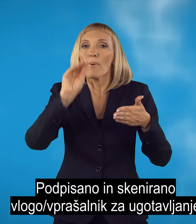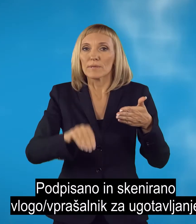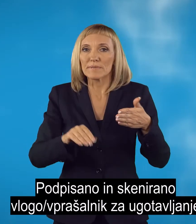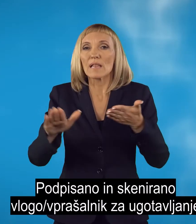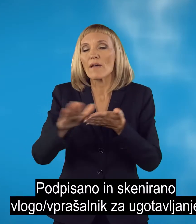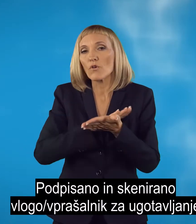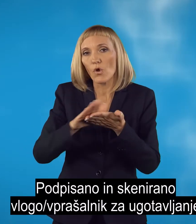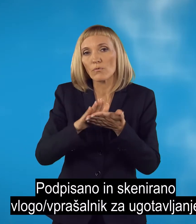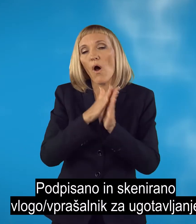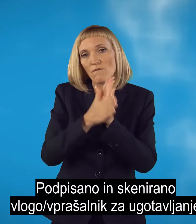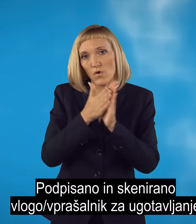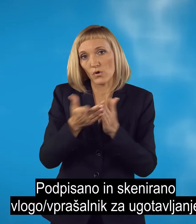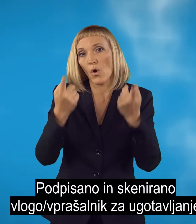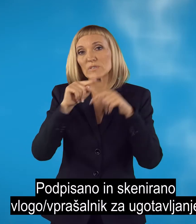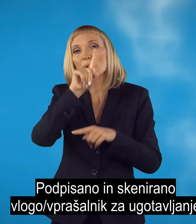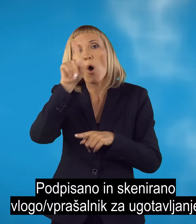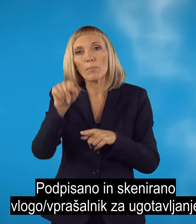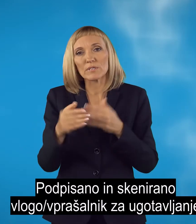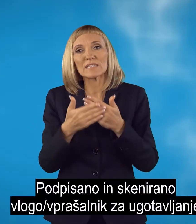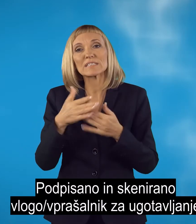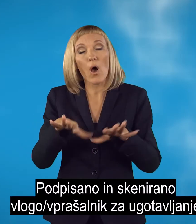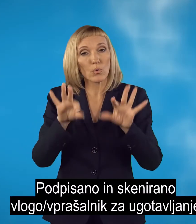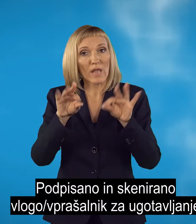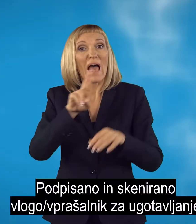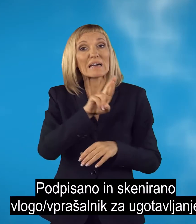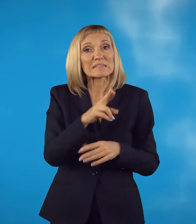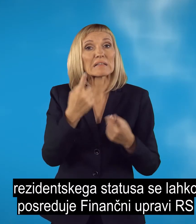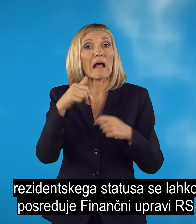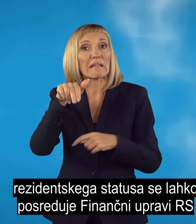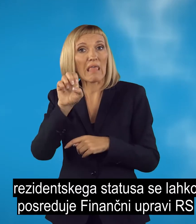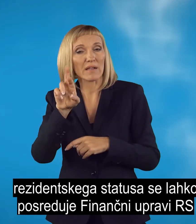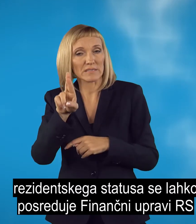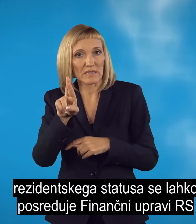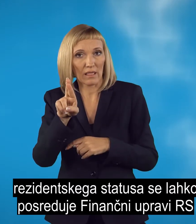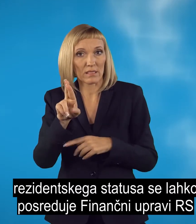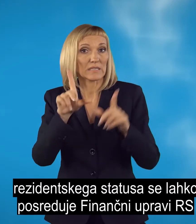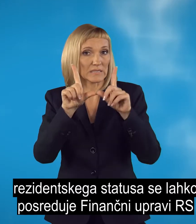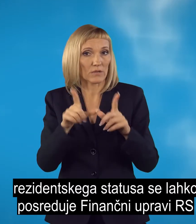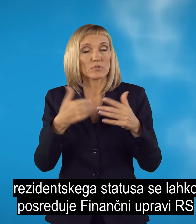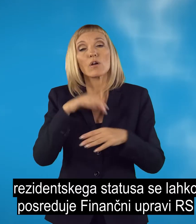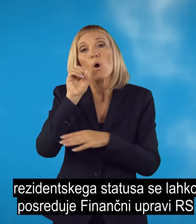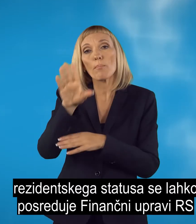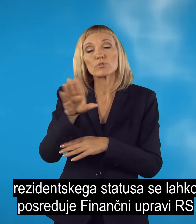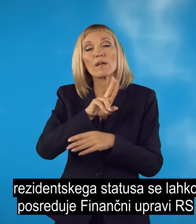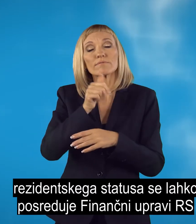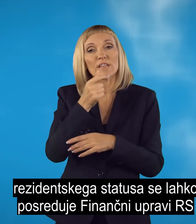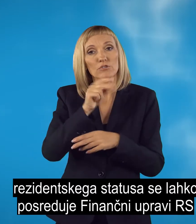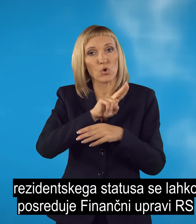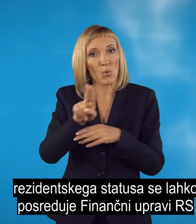Podpisano in skenirano vlogo oziroma vprašalnik za ugotavljanje rezidentskega statusa se lahko posreduje Finančni upravi